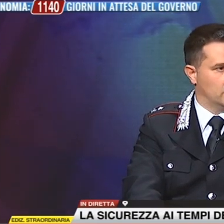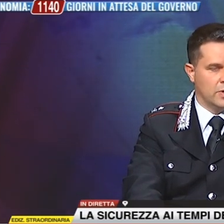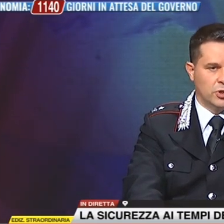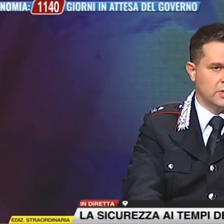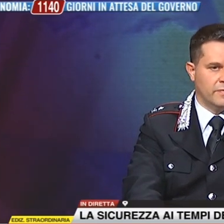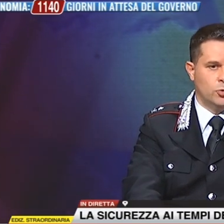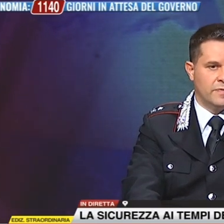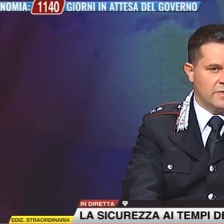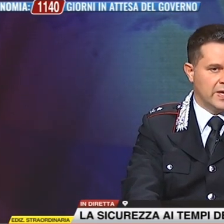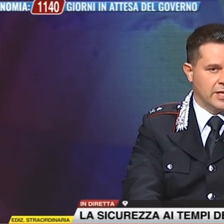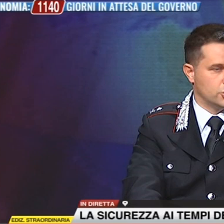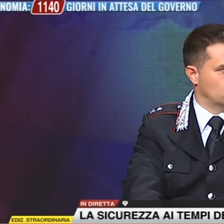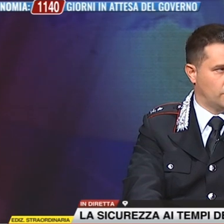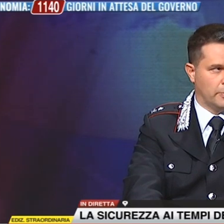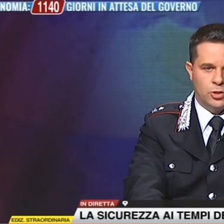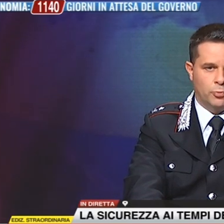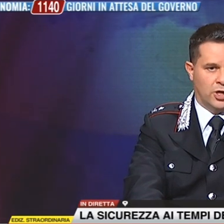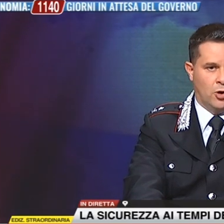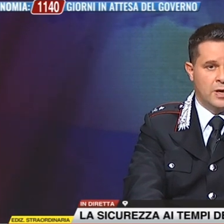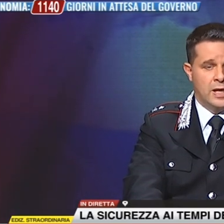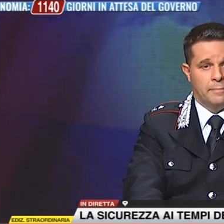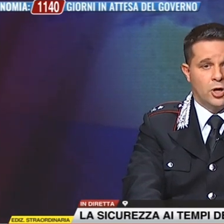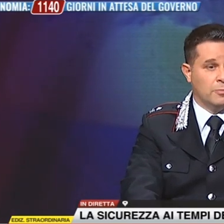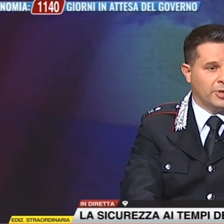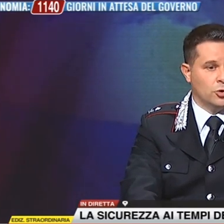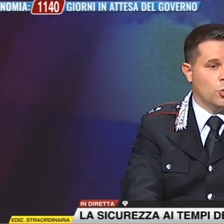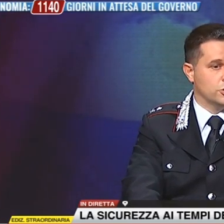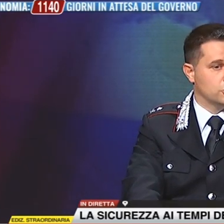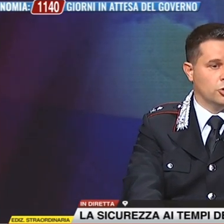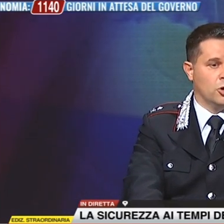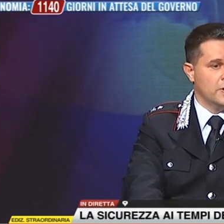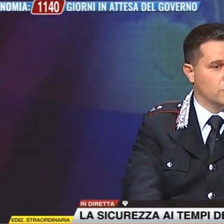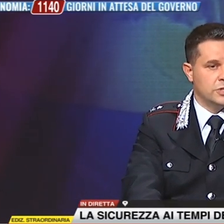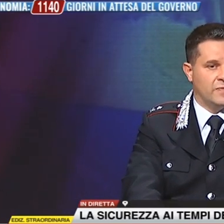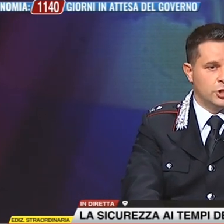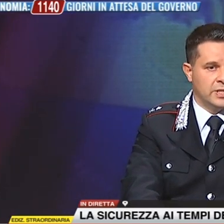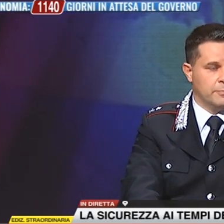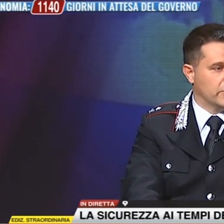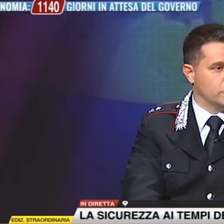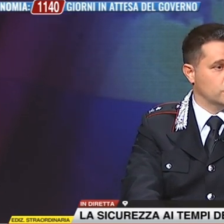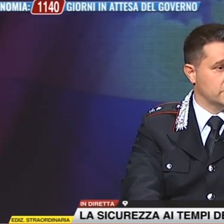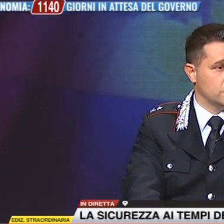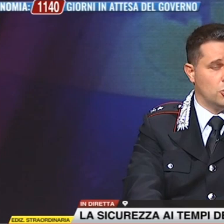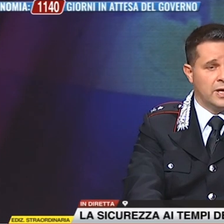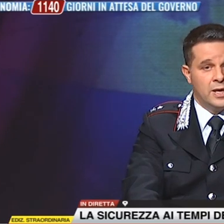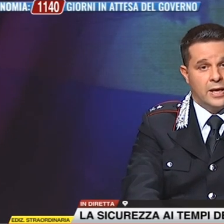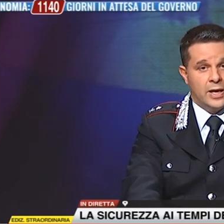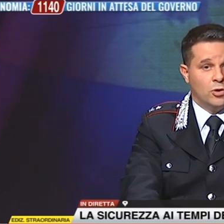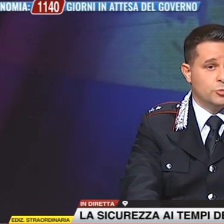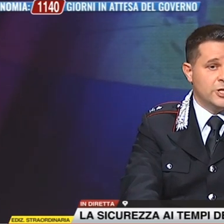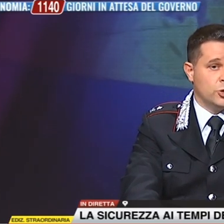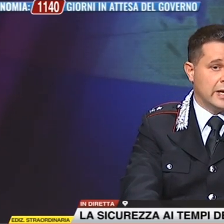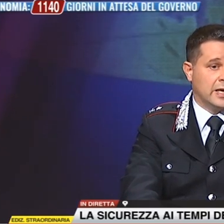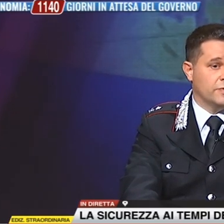noi, una volta intervenuti, verificare se ci sono fondamenti oppure no. Però nel momento in cui ci sono queste fasce deboli che possono essere sole,